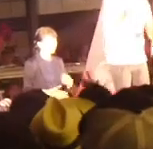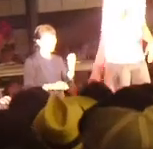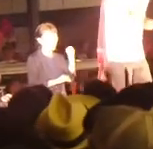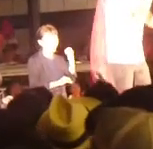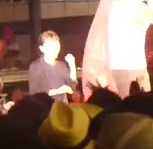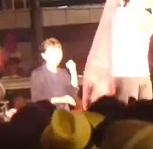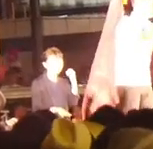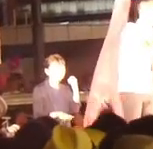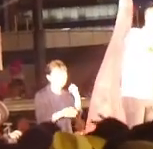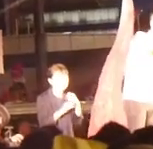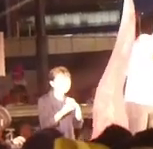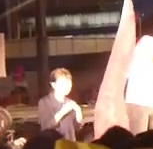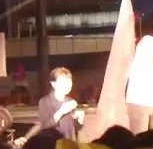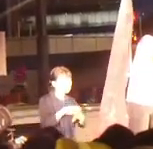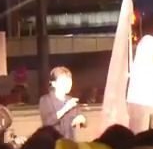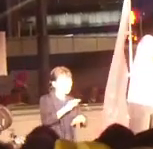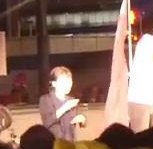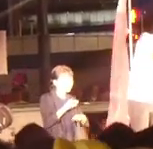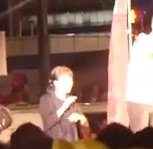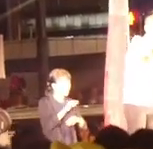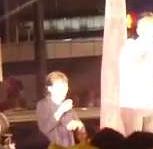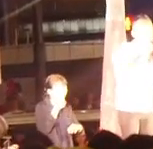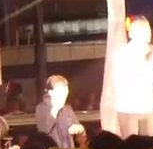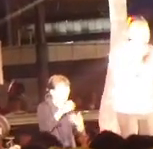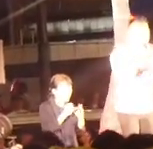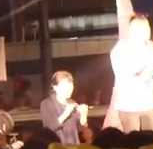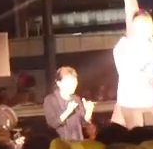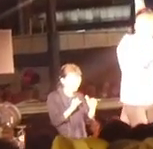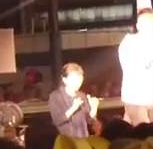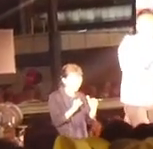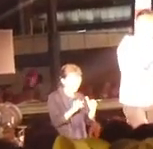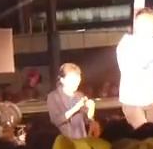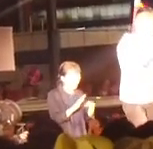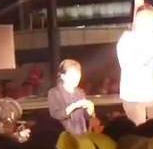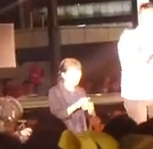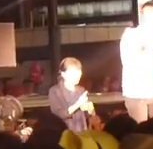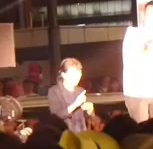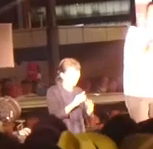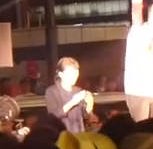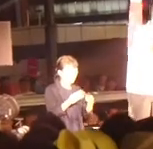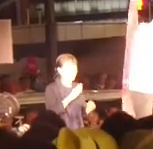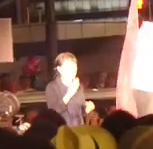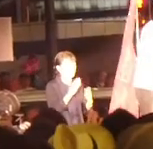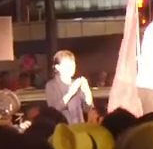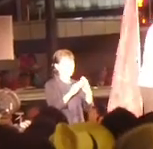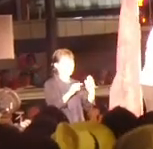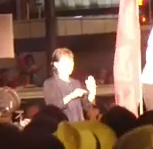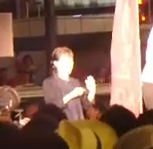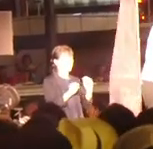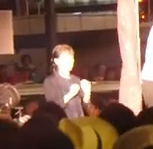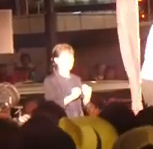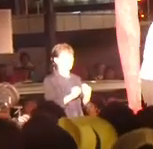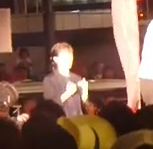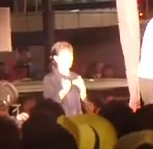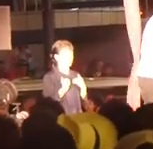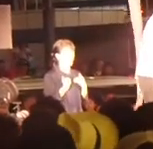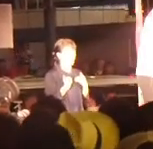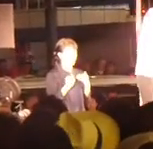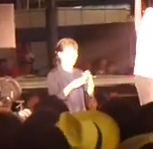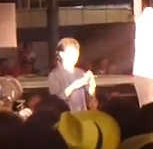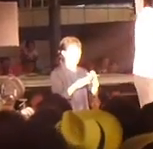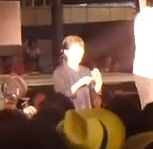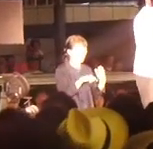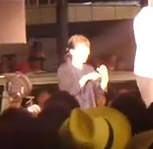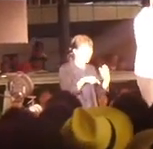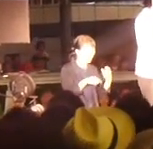金礼金払えない人どうすればいいの？実家にいるしかない。でも実家と折り合い悪かったらどうなる？そんな